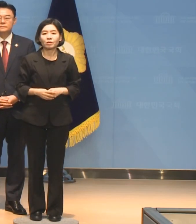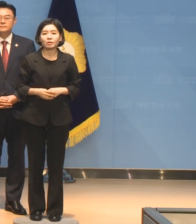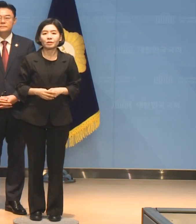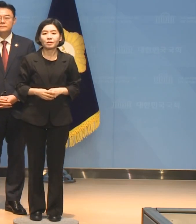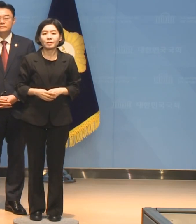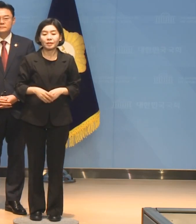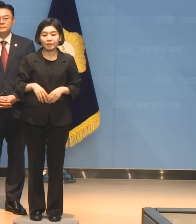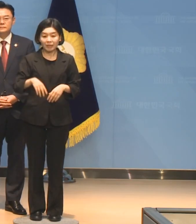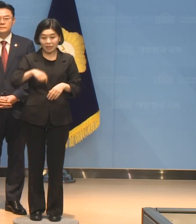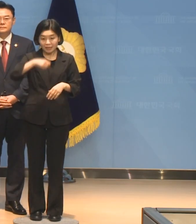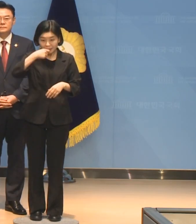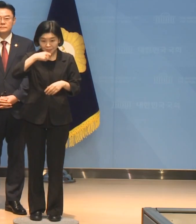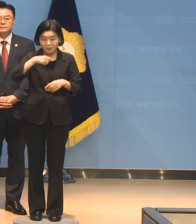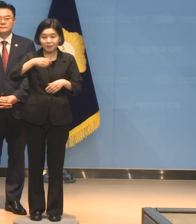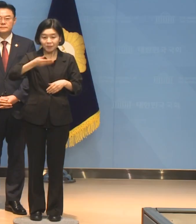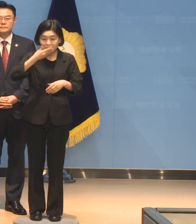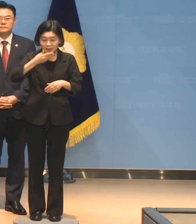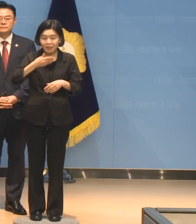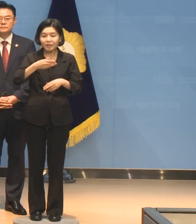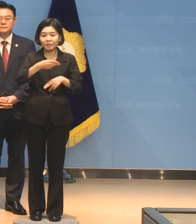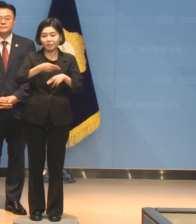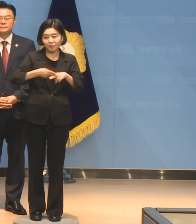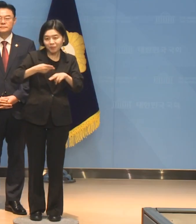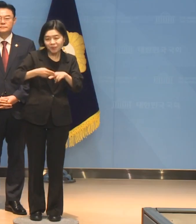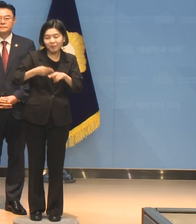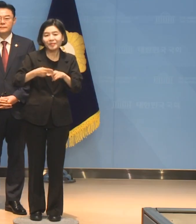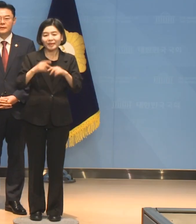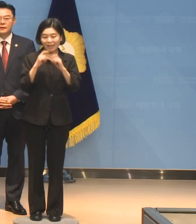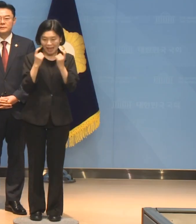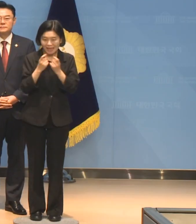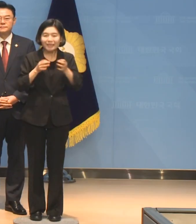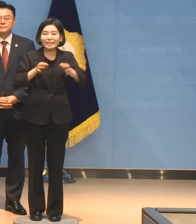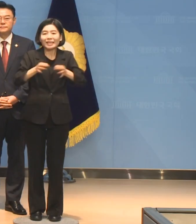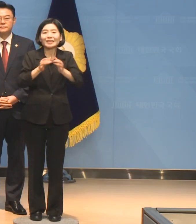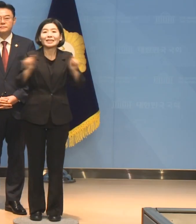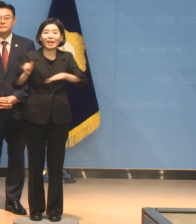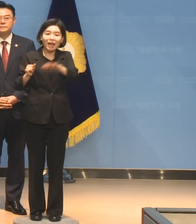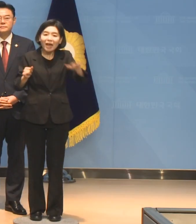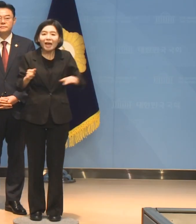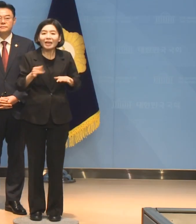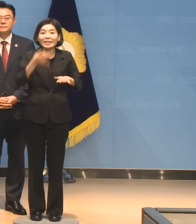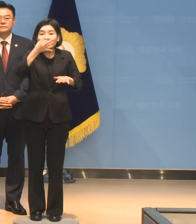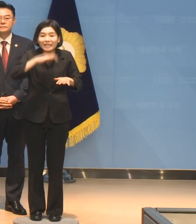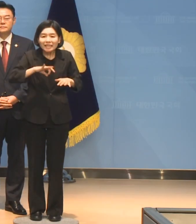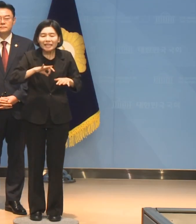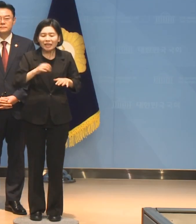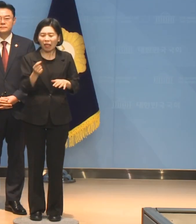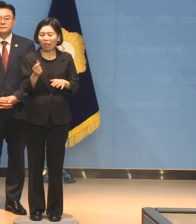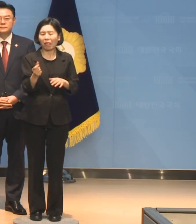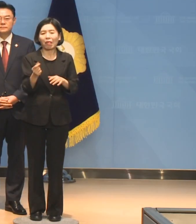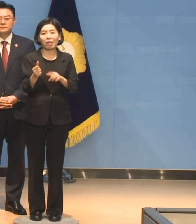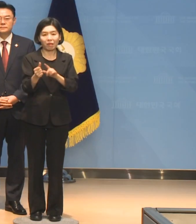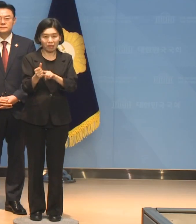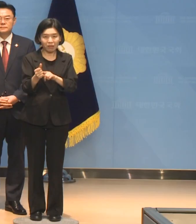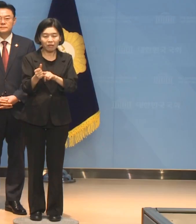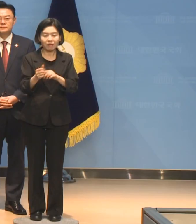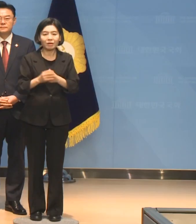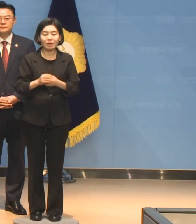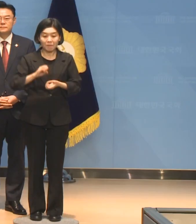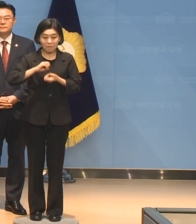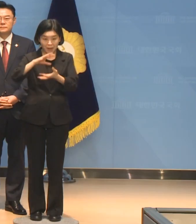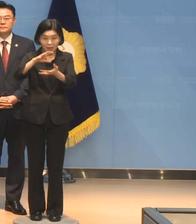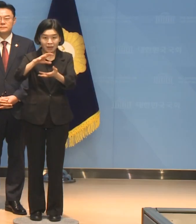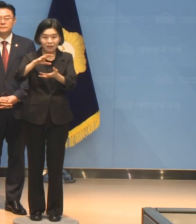결과적으로 음식을 만들고 있는 우리 자영업자분들은 이익을 별로 볼 수 없는 상태가 되고 있고요.